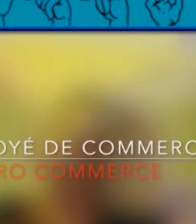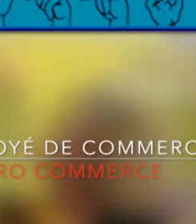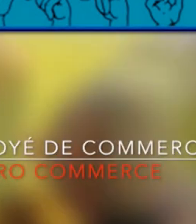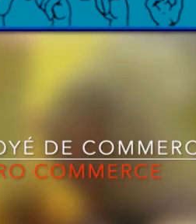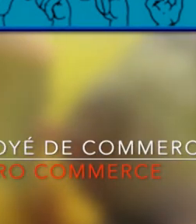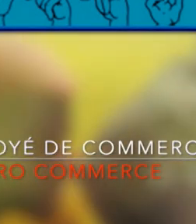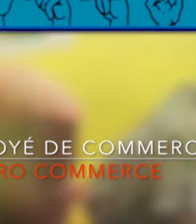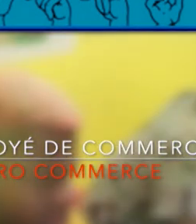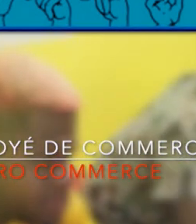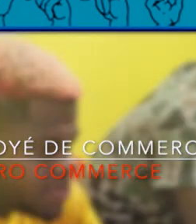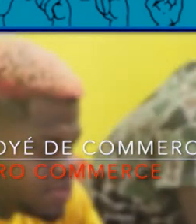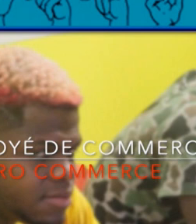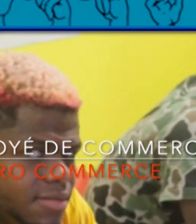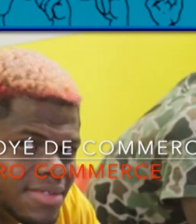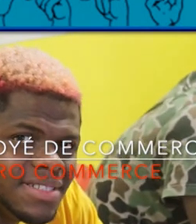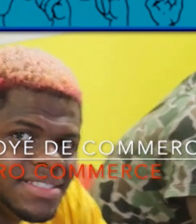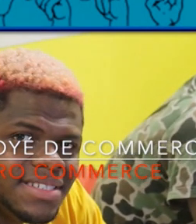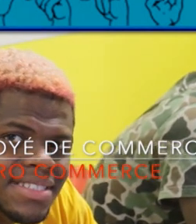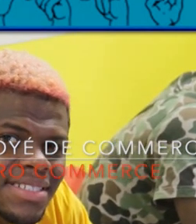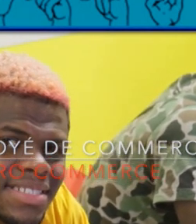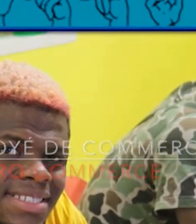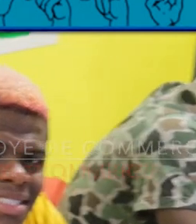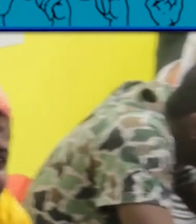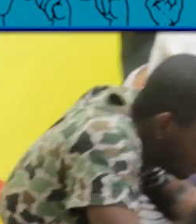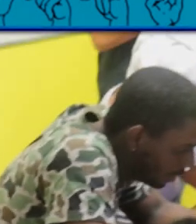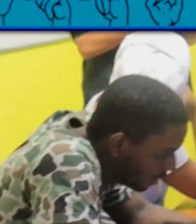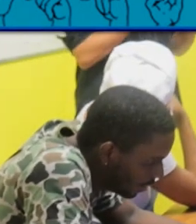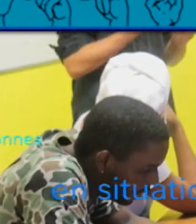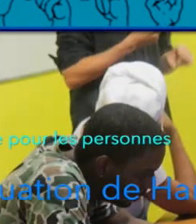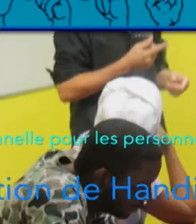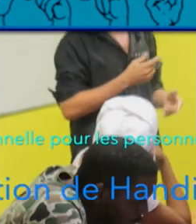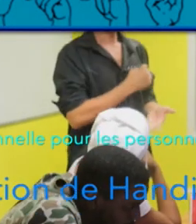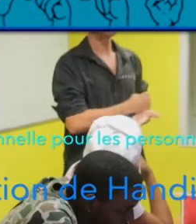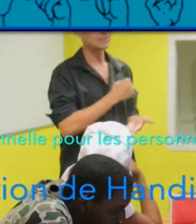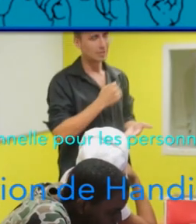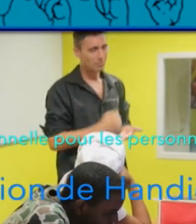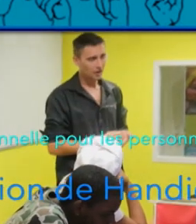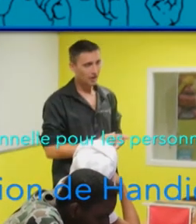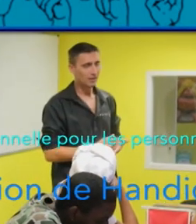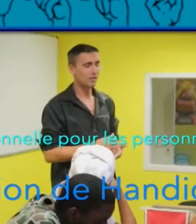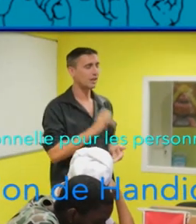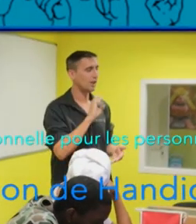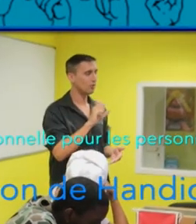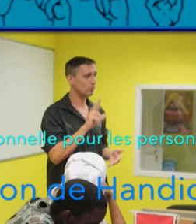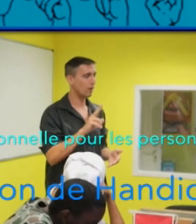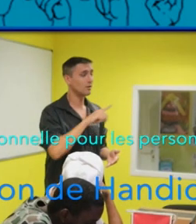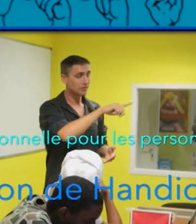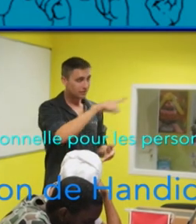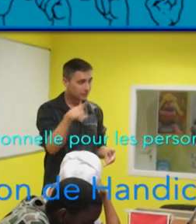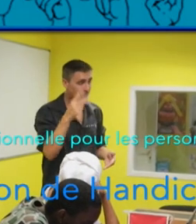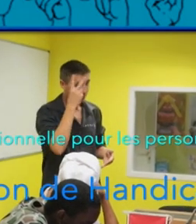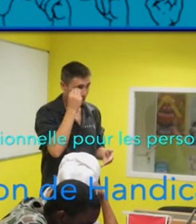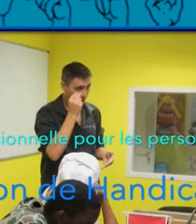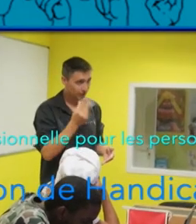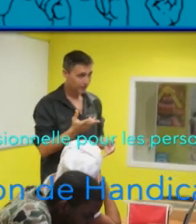Lackey. C'est aussi une façon de valoriser, en fait, tout ce que l'on fait au quotidien pour les personnes en situation de handicap, pour